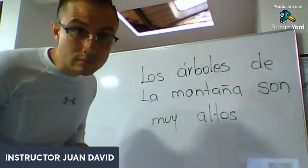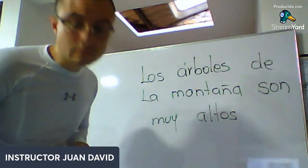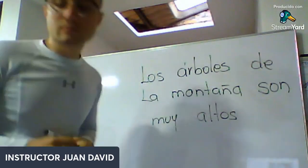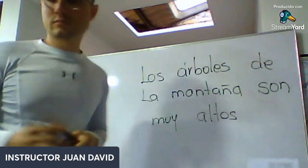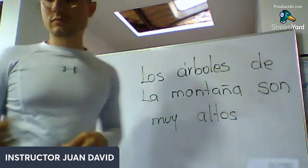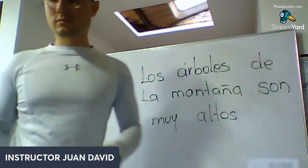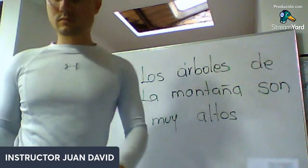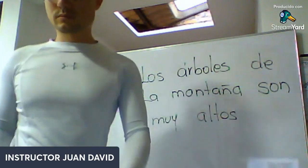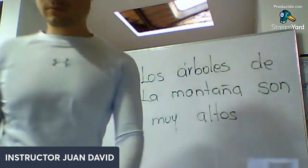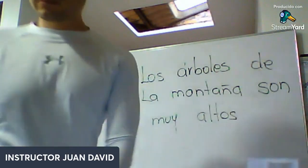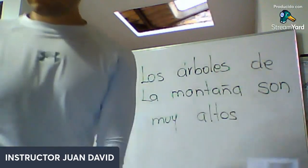estreno